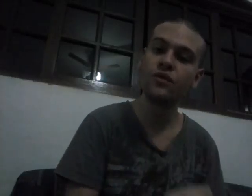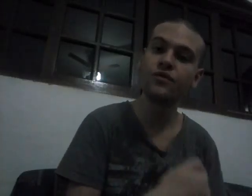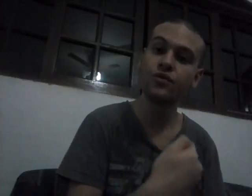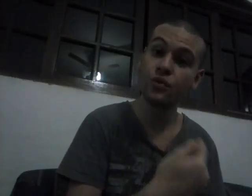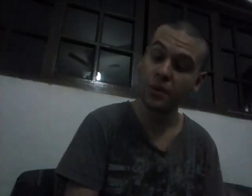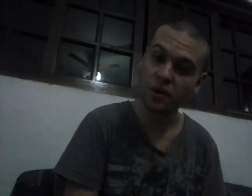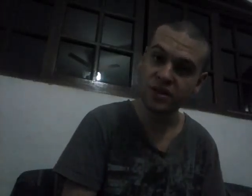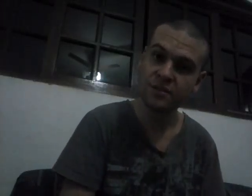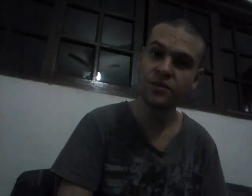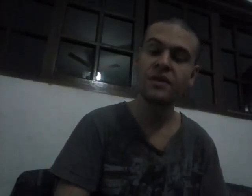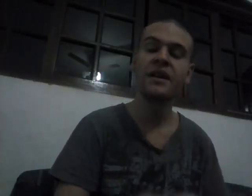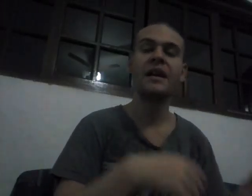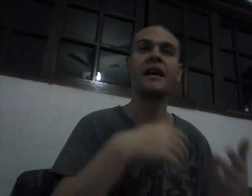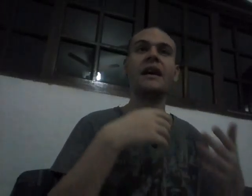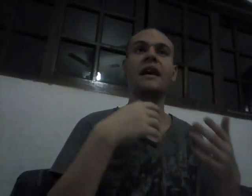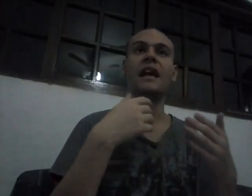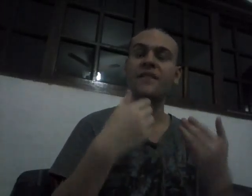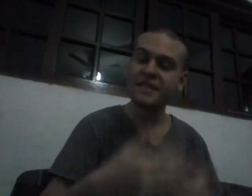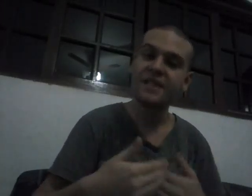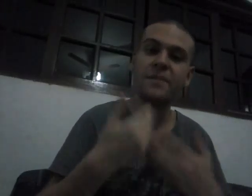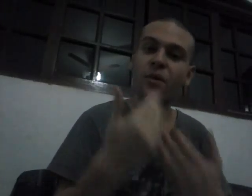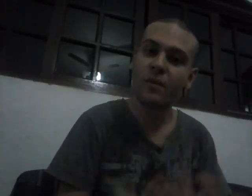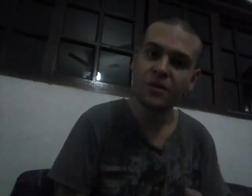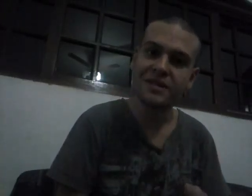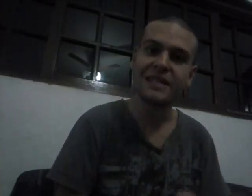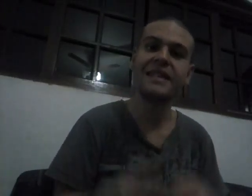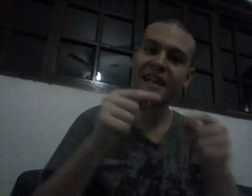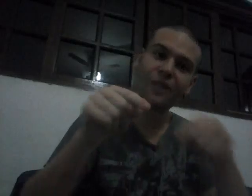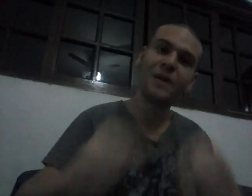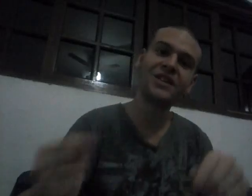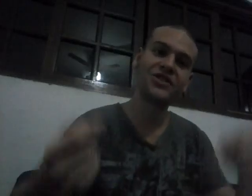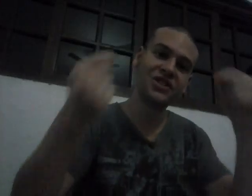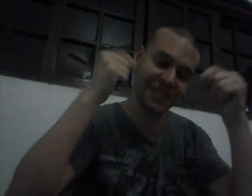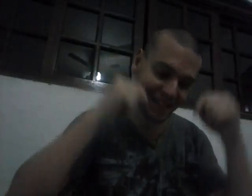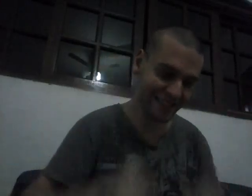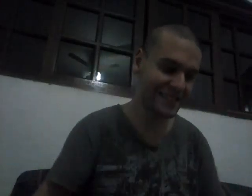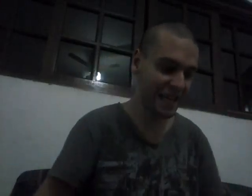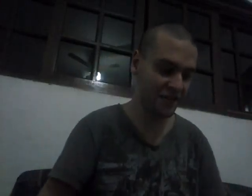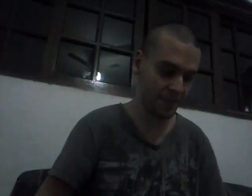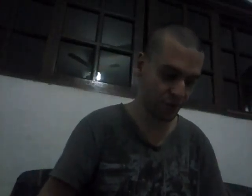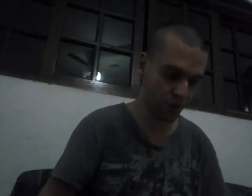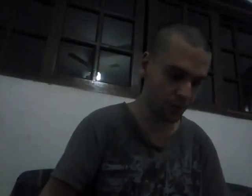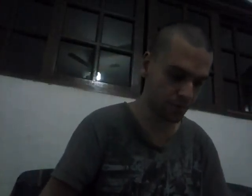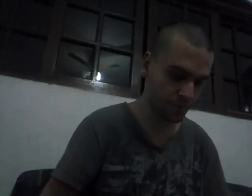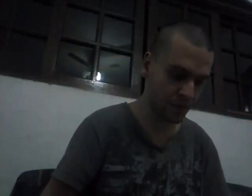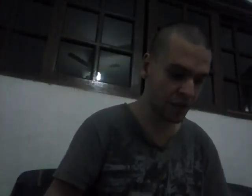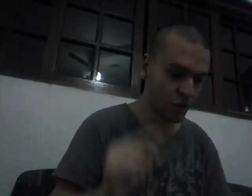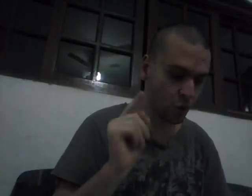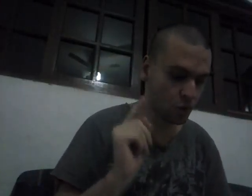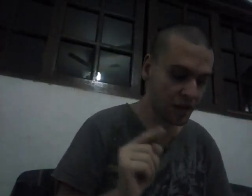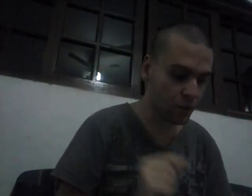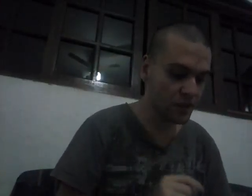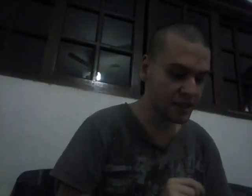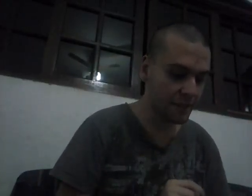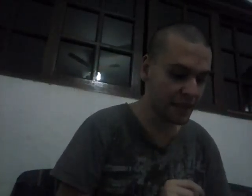no futuro próximo, ela vai servir para alguma coisa. E realmente, hoje em dia, serve, pessoal. Outra coisa também